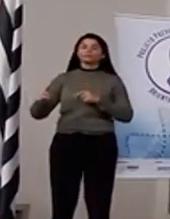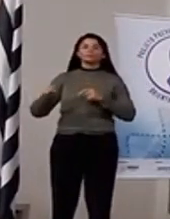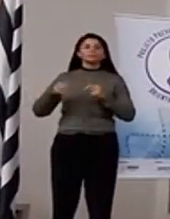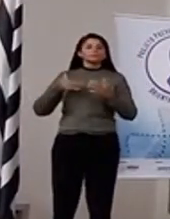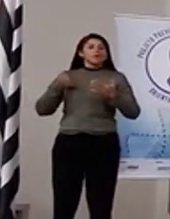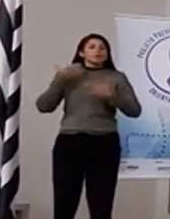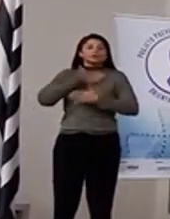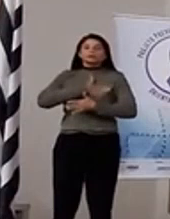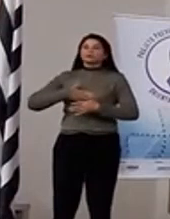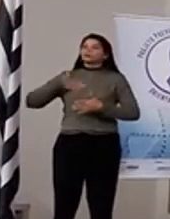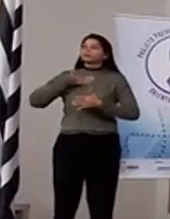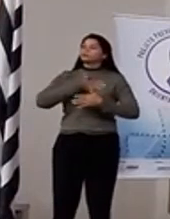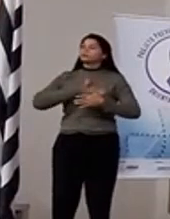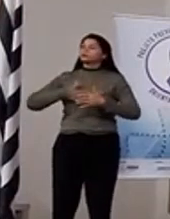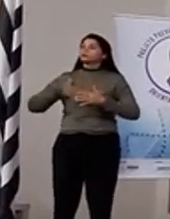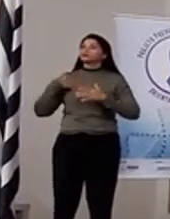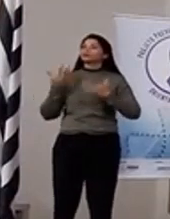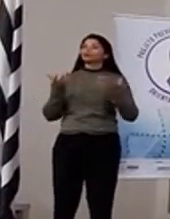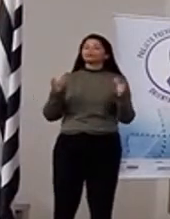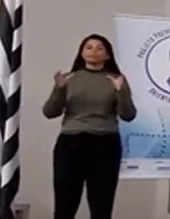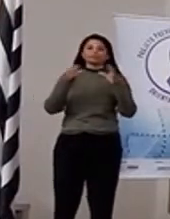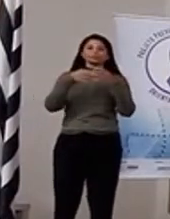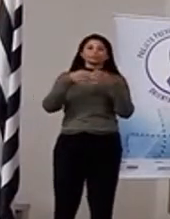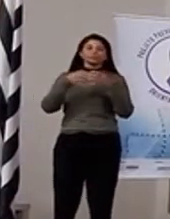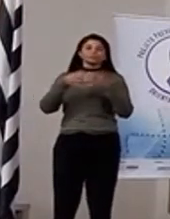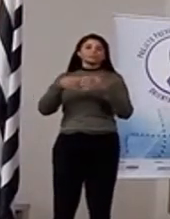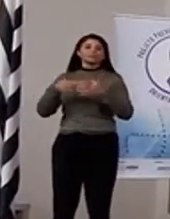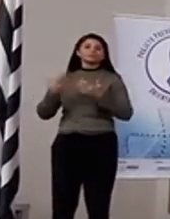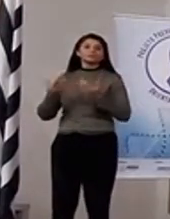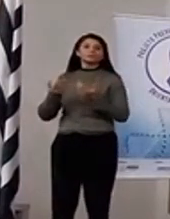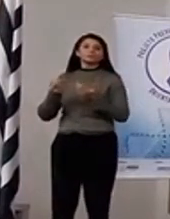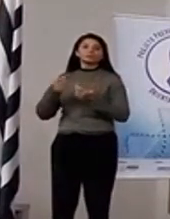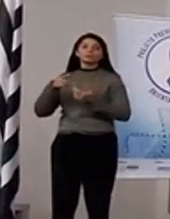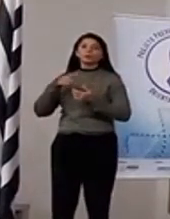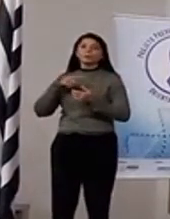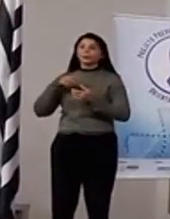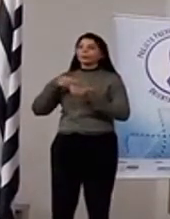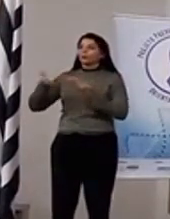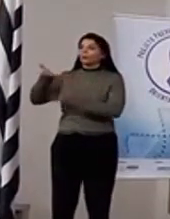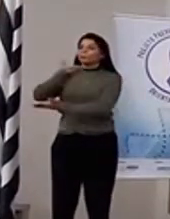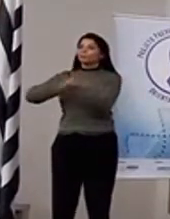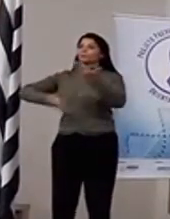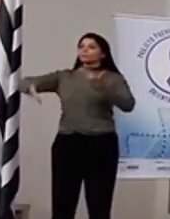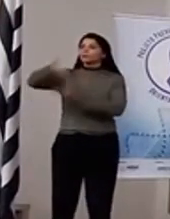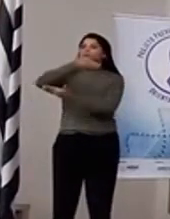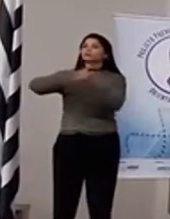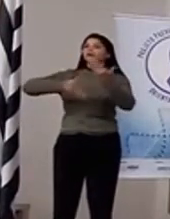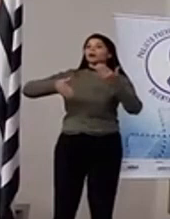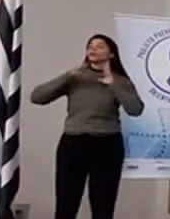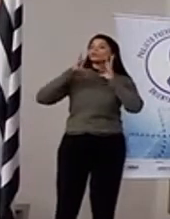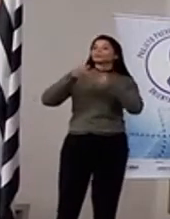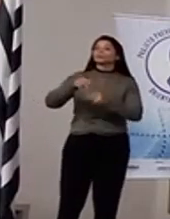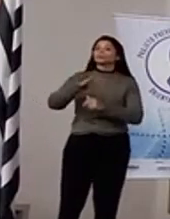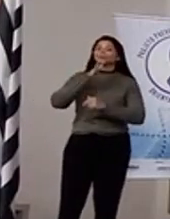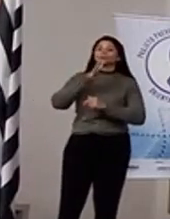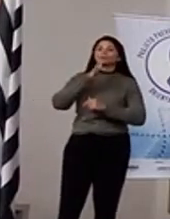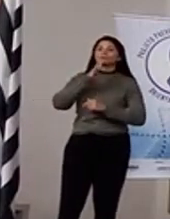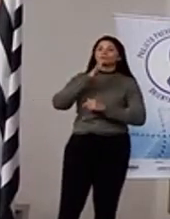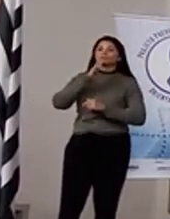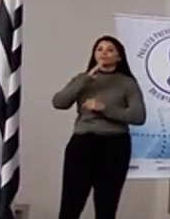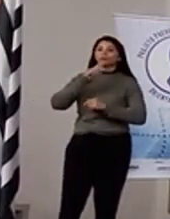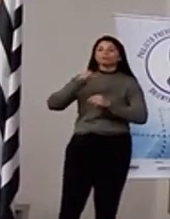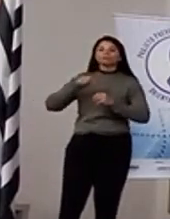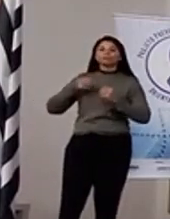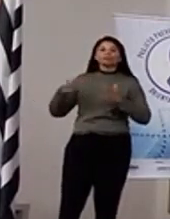nossa equipe, né? Por ter compartilhado também todo esse conhecimento, né? Isso vem suscitar